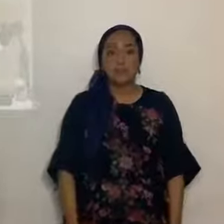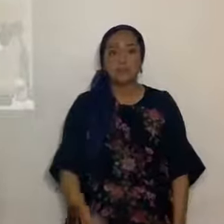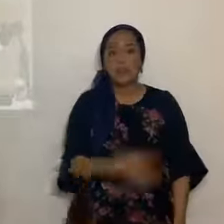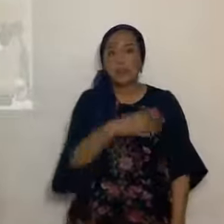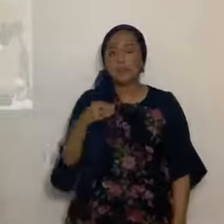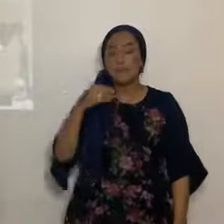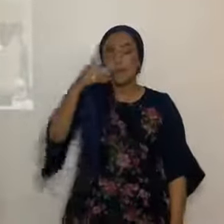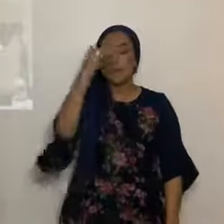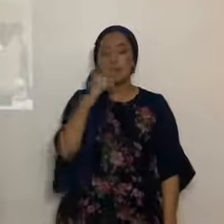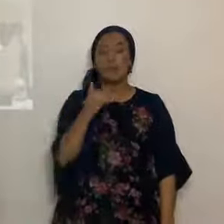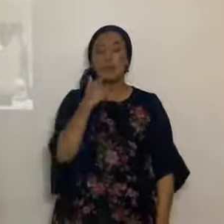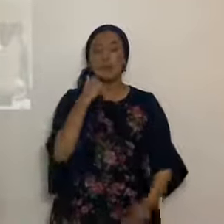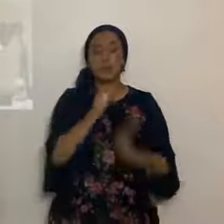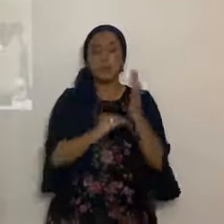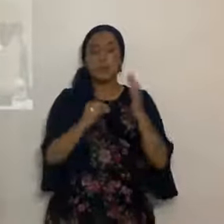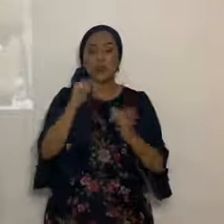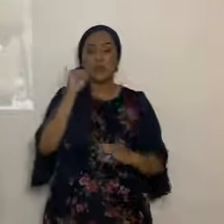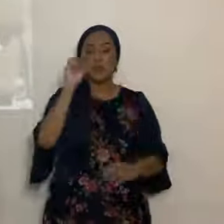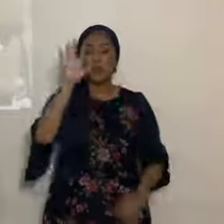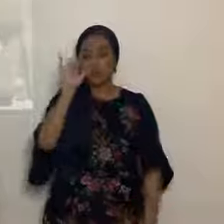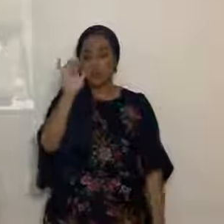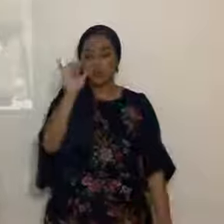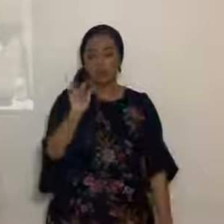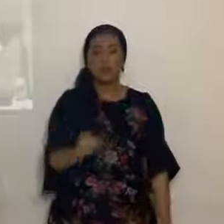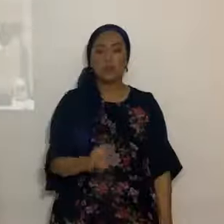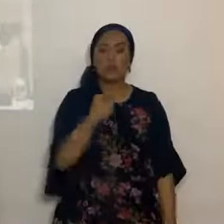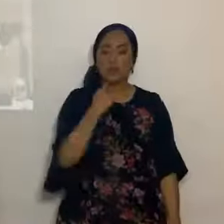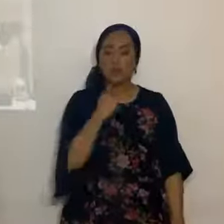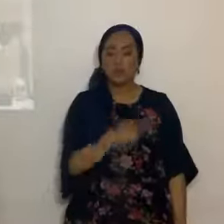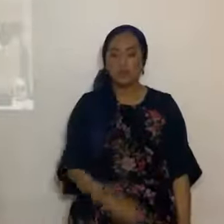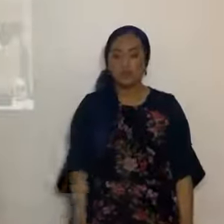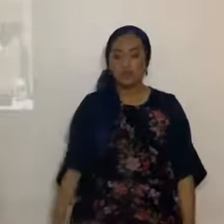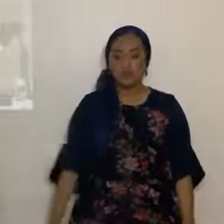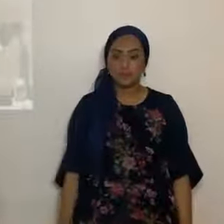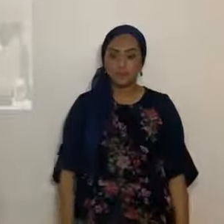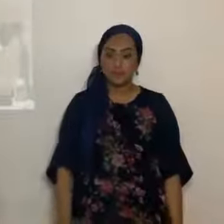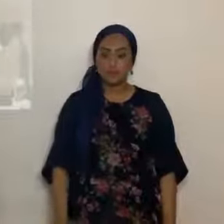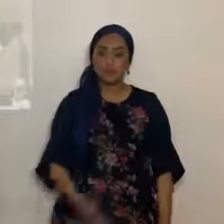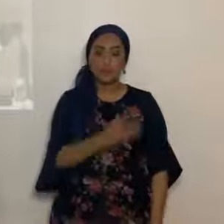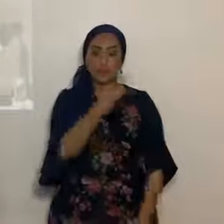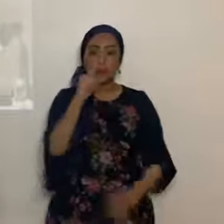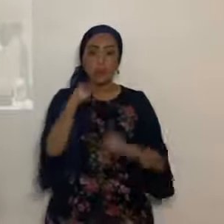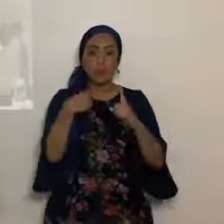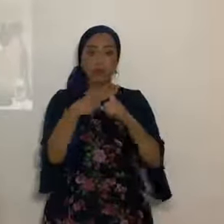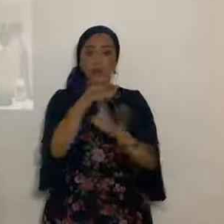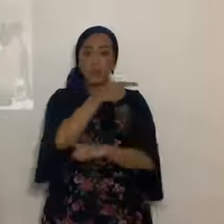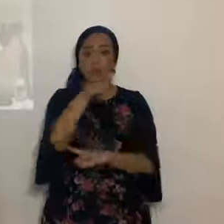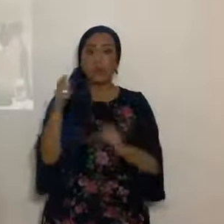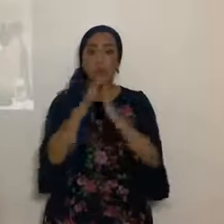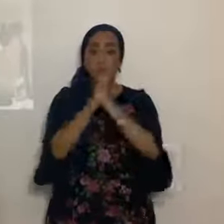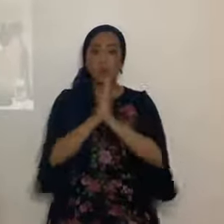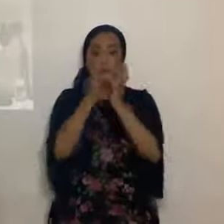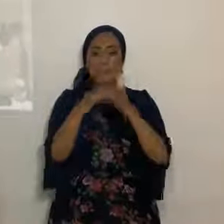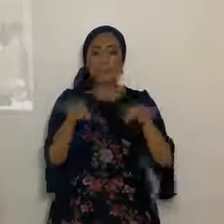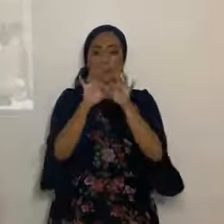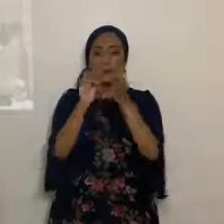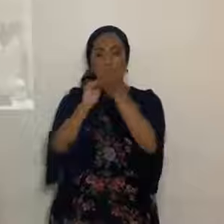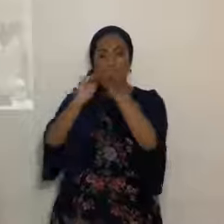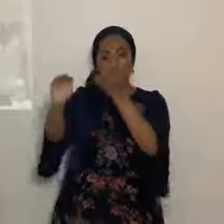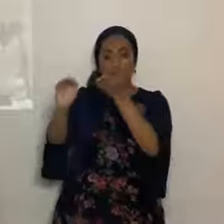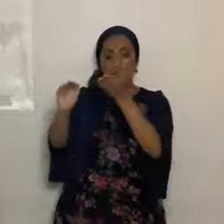Y luego dice, luego en el 25, dice así: y cuando estéis orando, perdonad. ¿Se dan